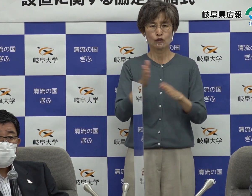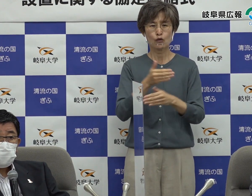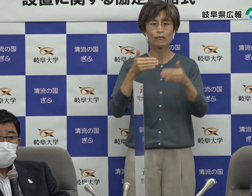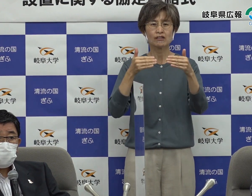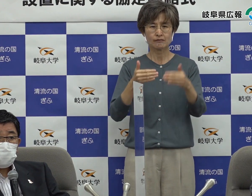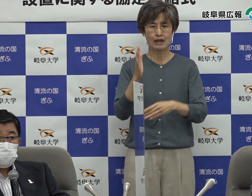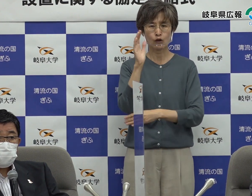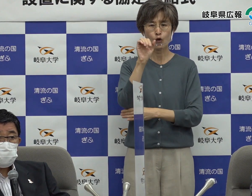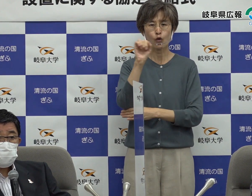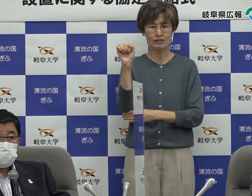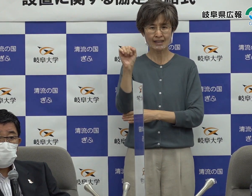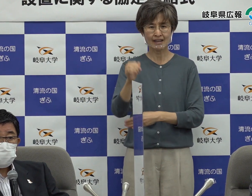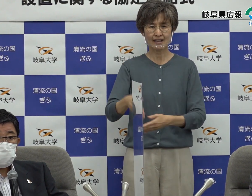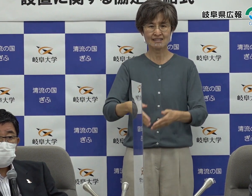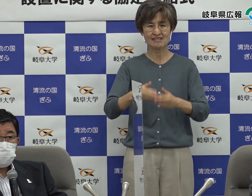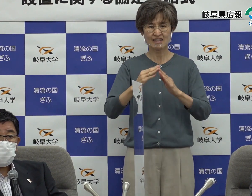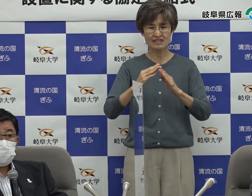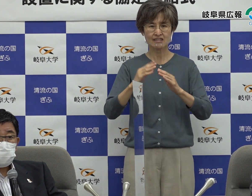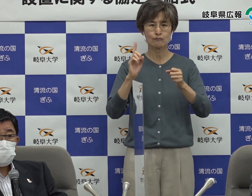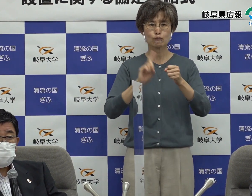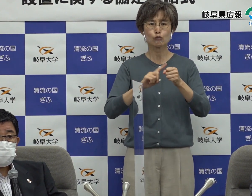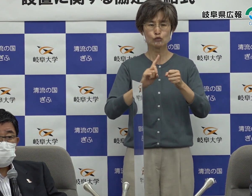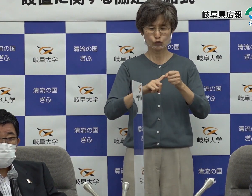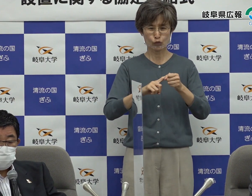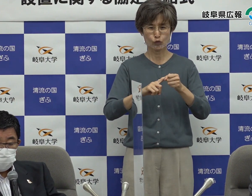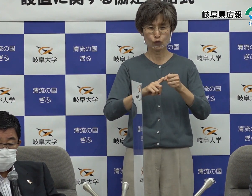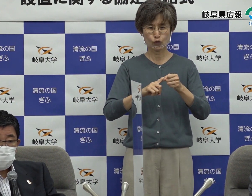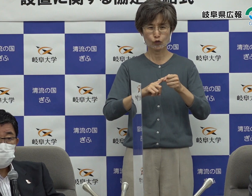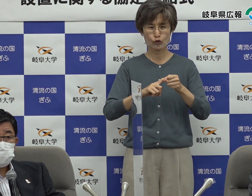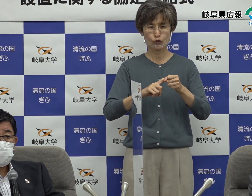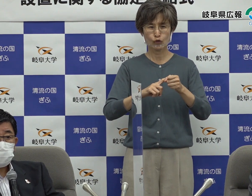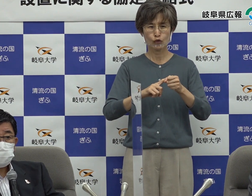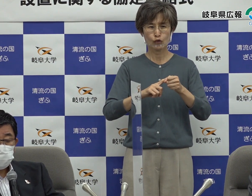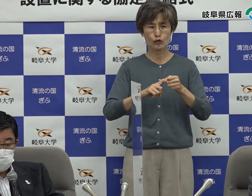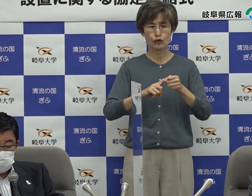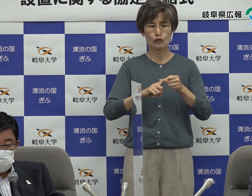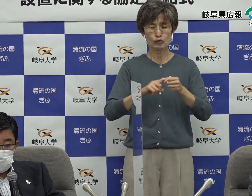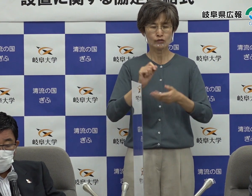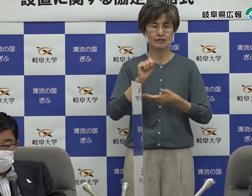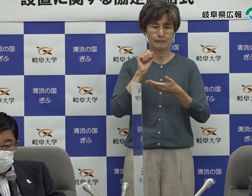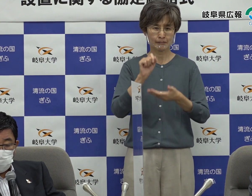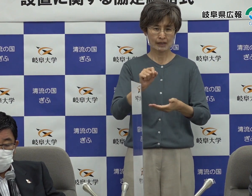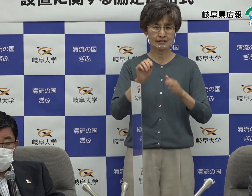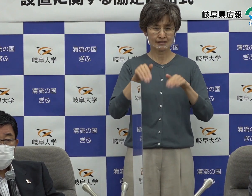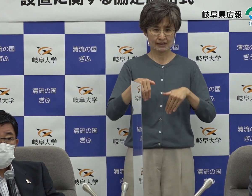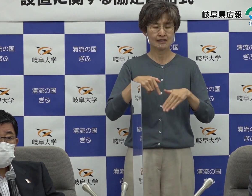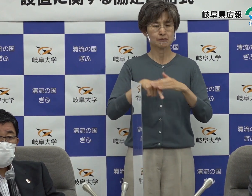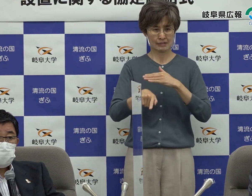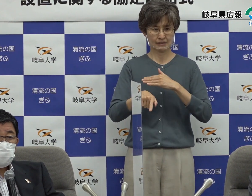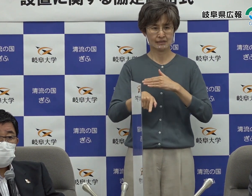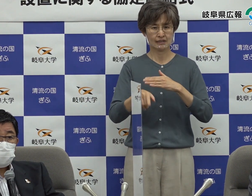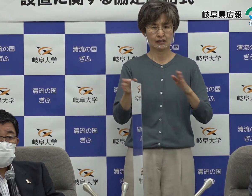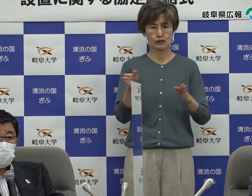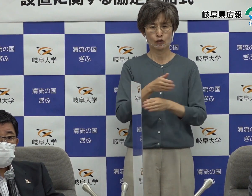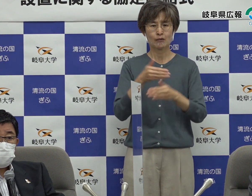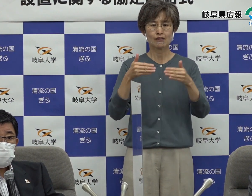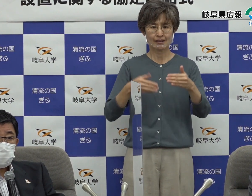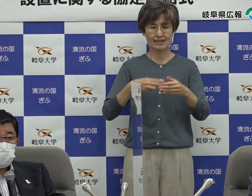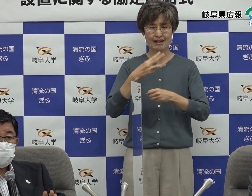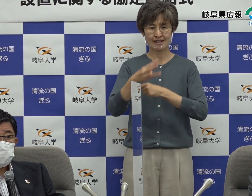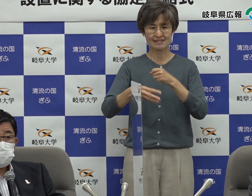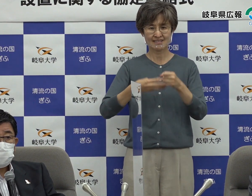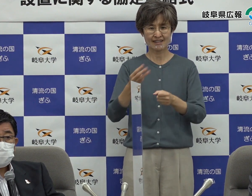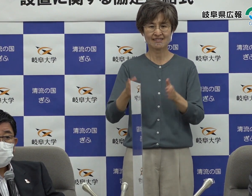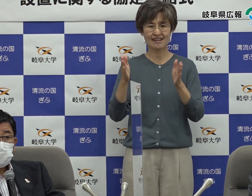てそういう考えで臨むということを申し上げた次第でありますけど、当面3年間で一